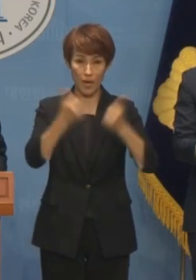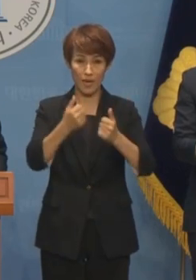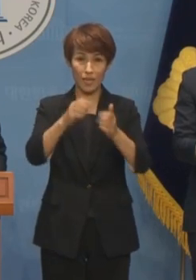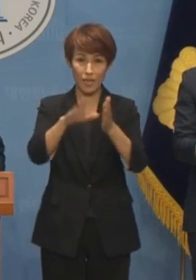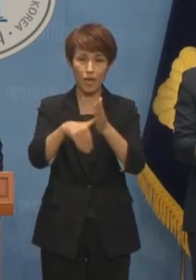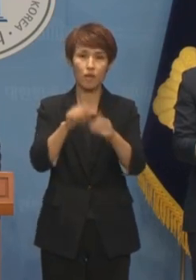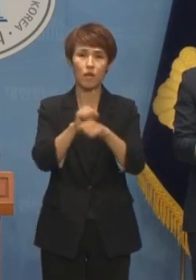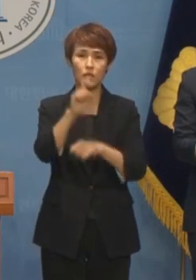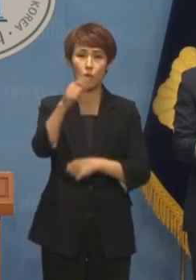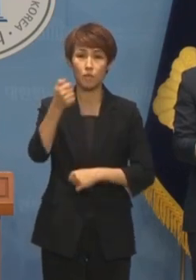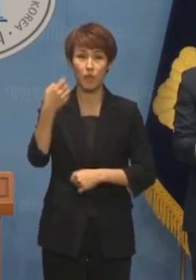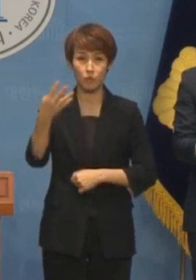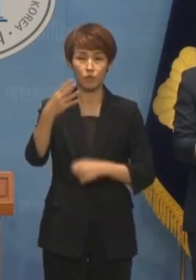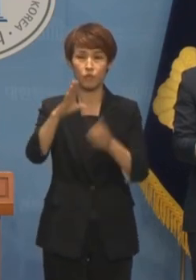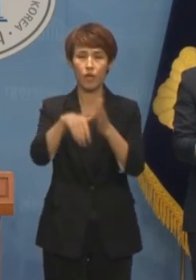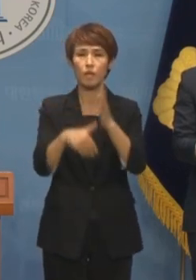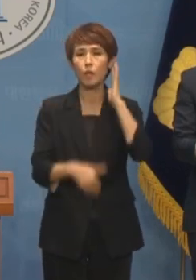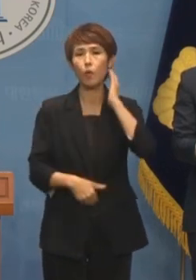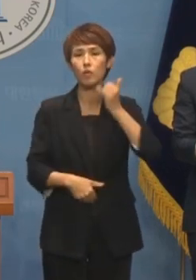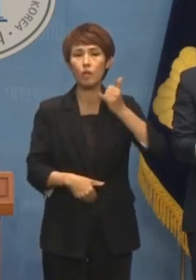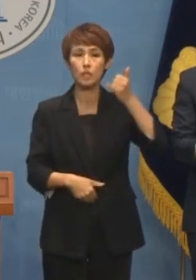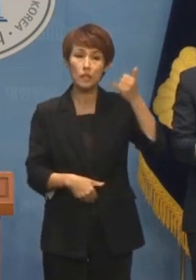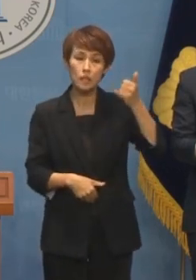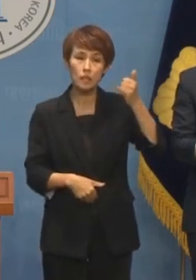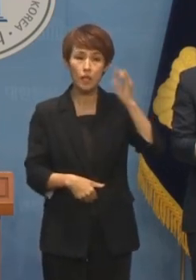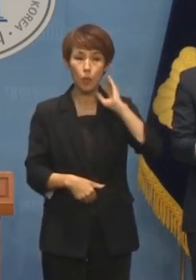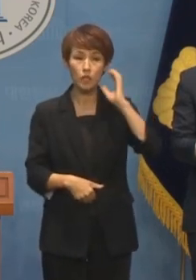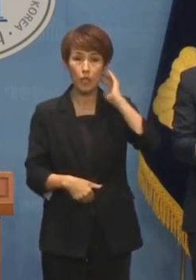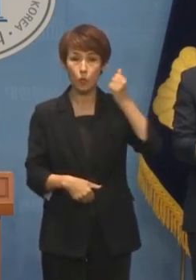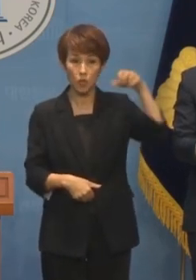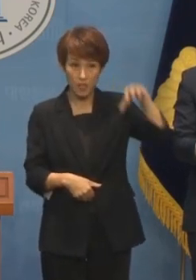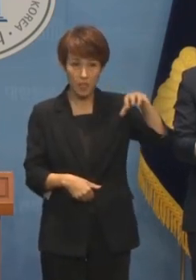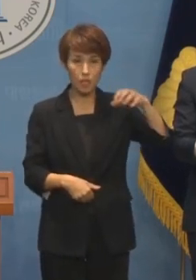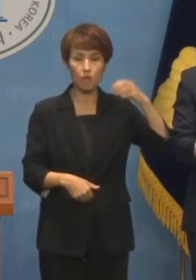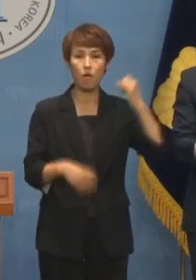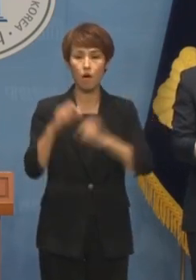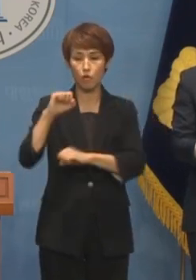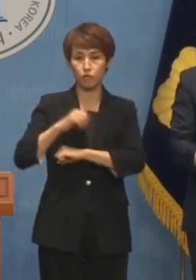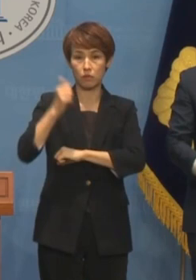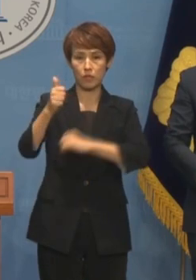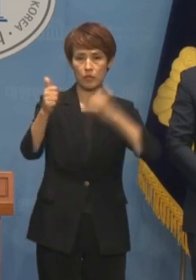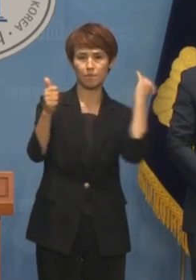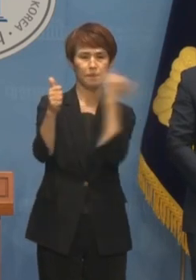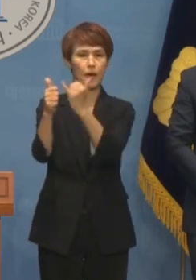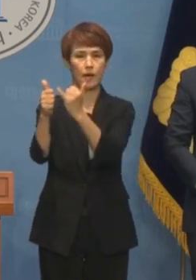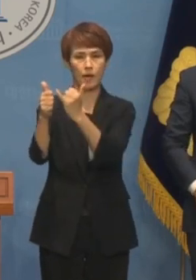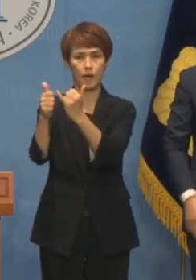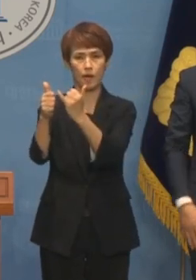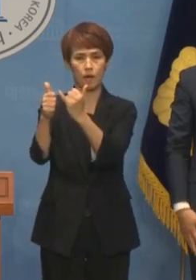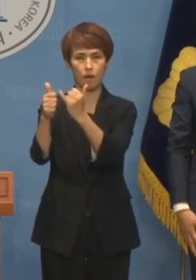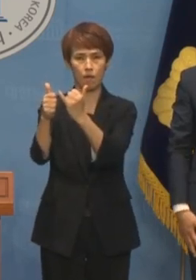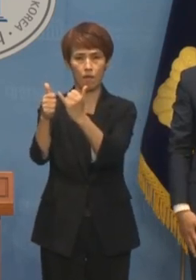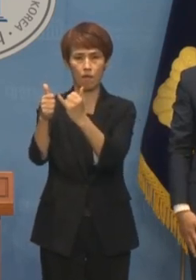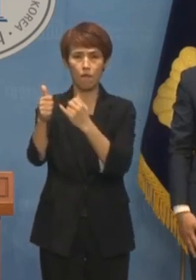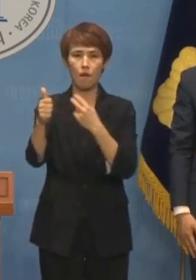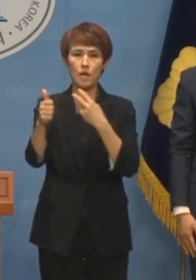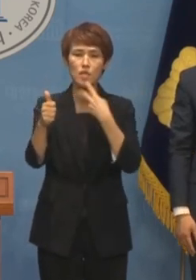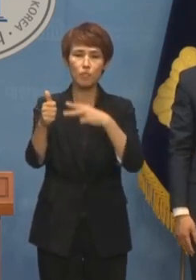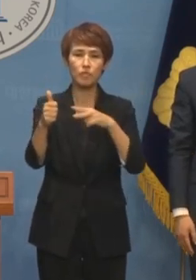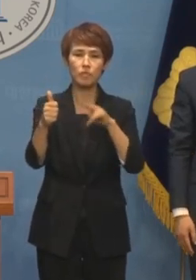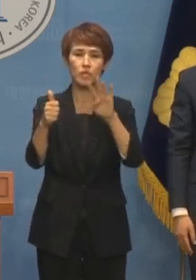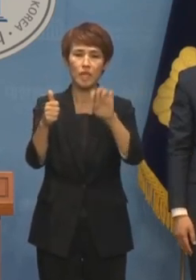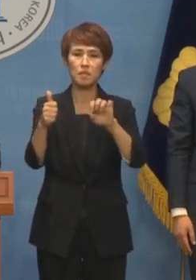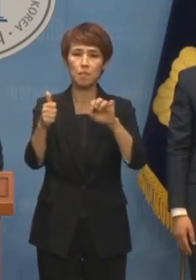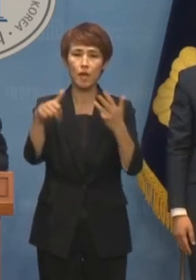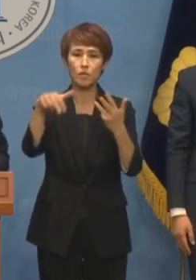54분 대통령실 유선 전화번호로 이종섭 장관에게 전화가 갔습니다. 2분 48초간의